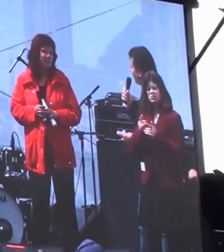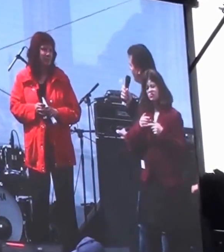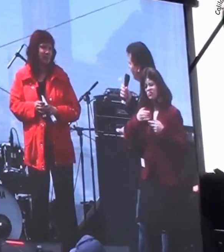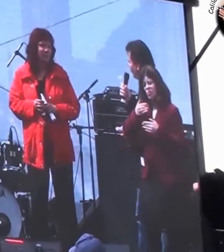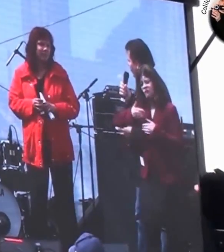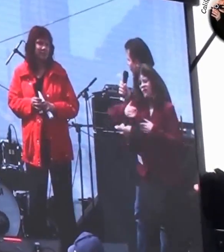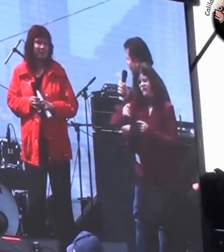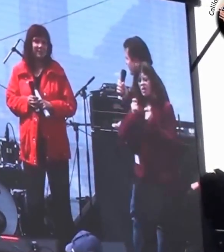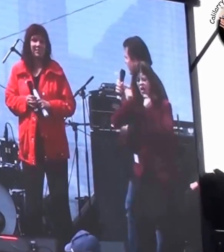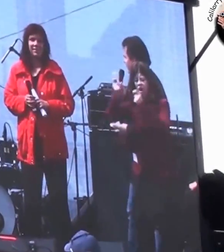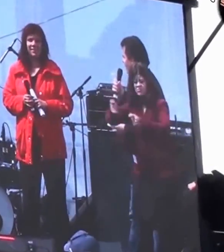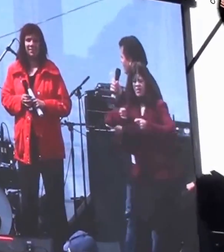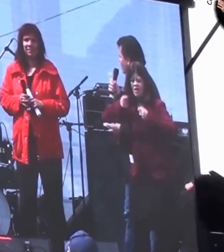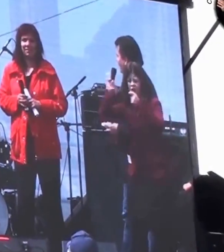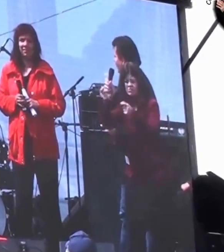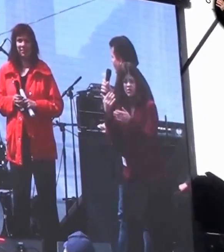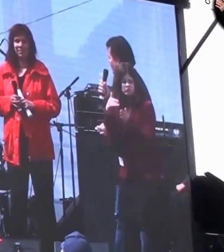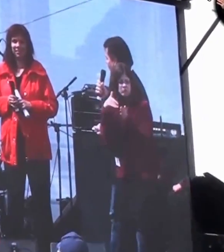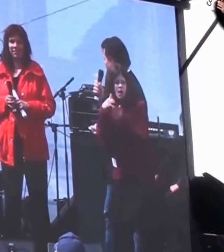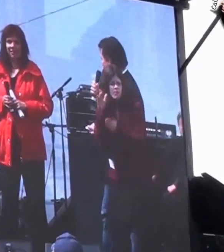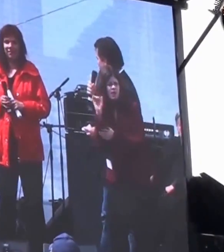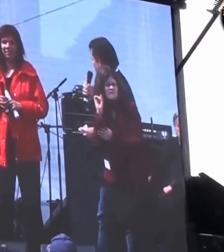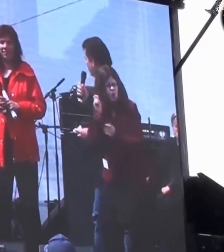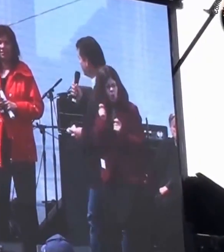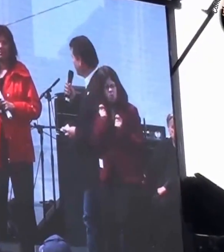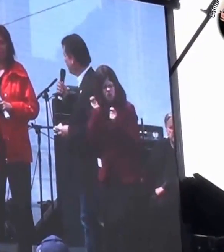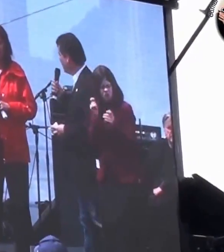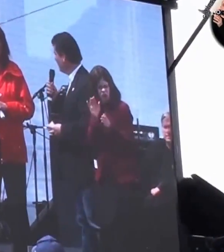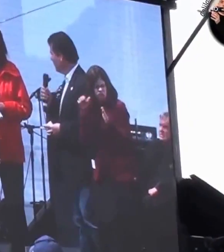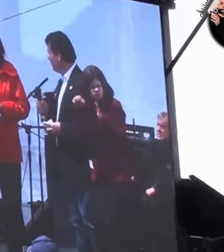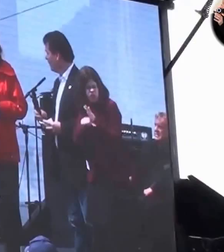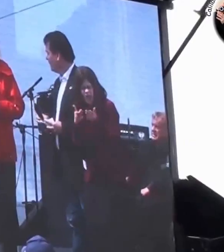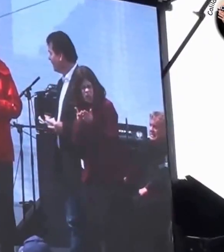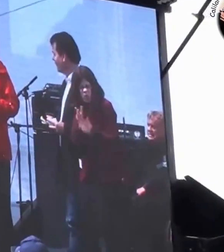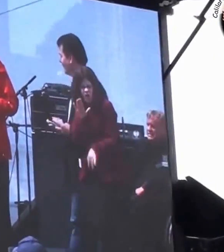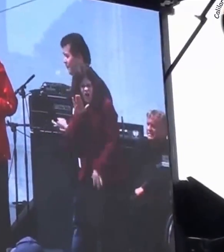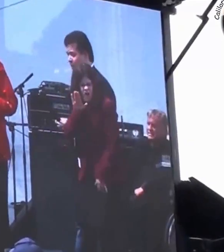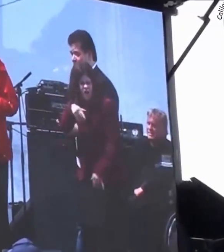alle abgelehnt worden. Waren es einfach schlechte Anträge oder war es die falsche Partei?